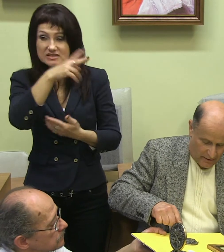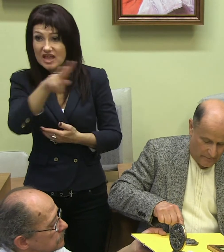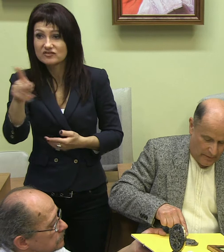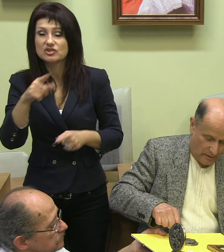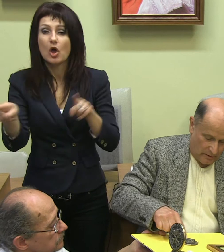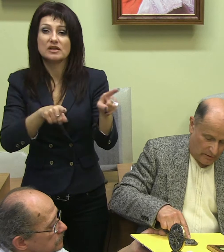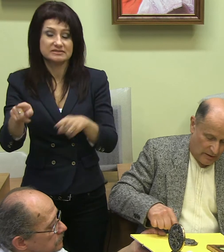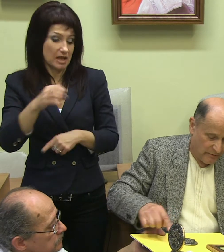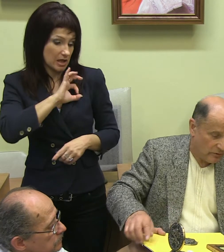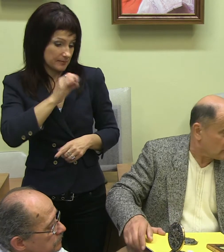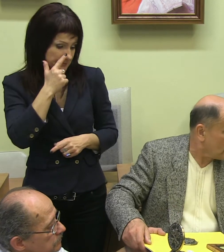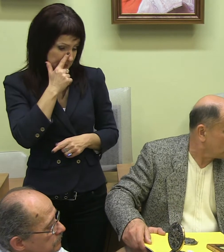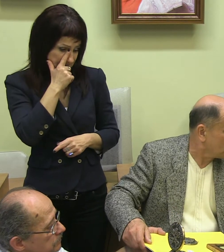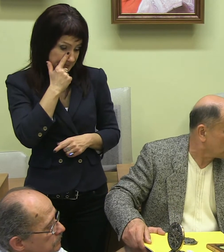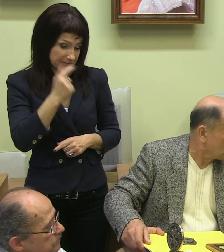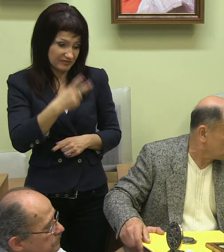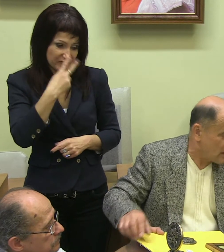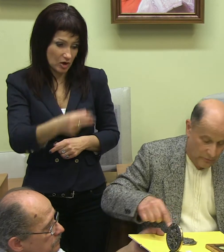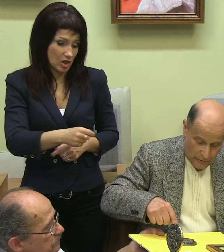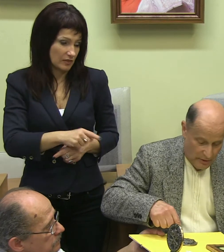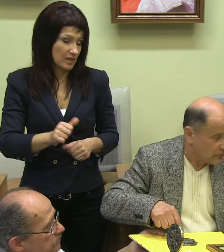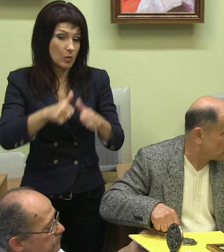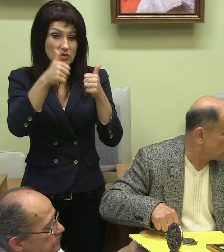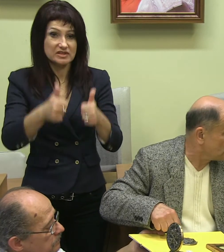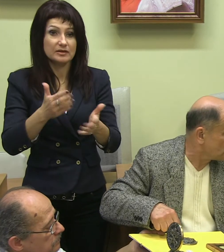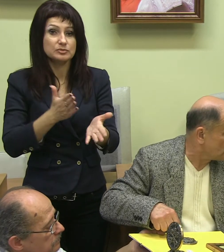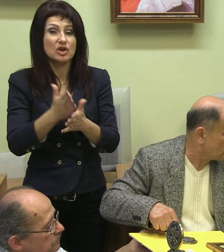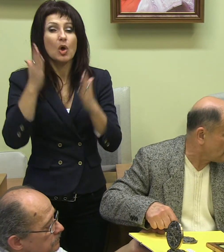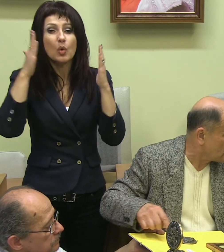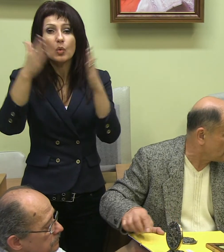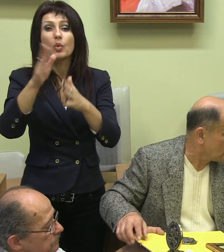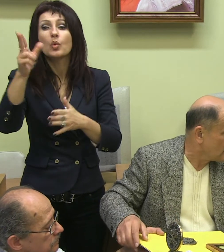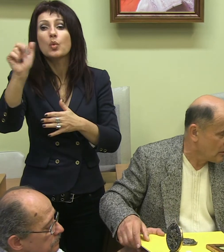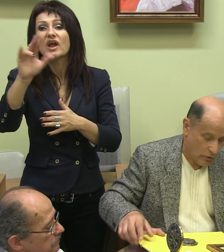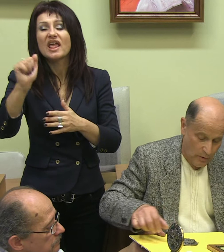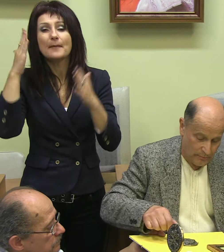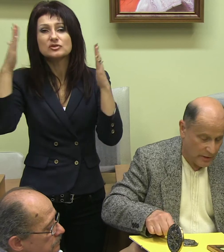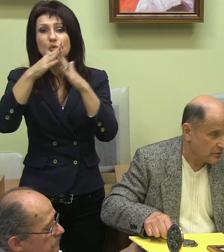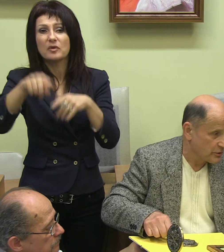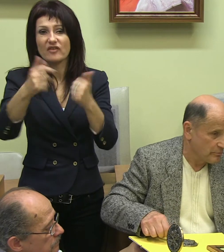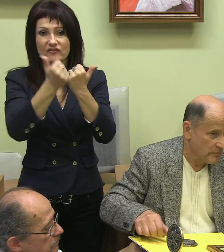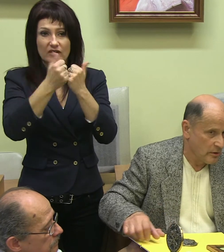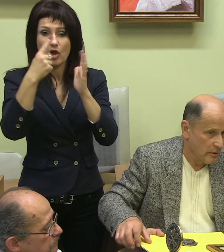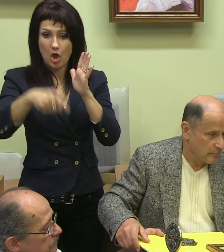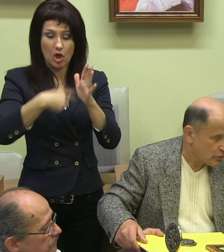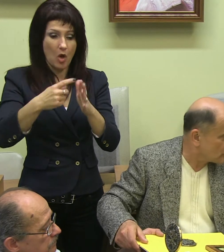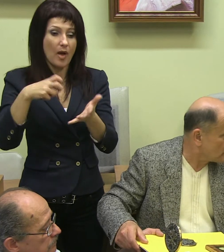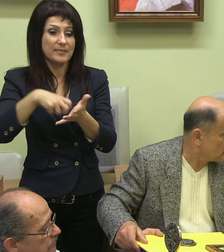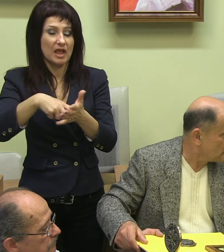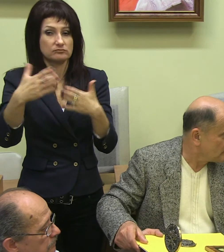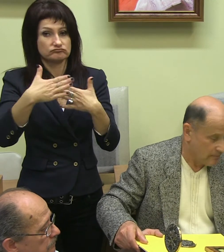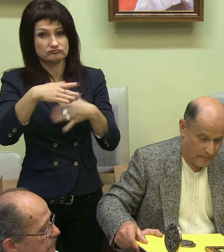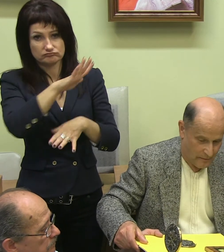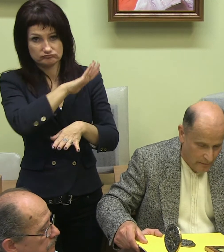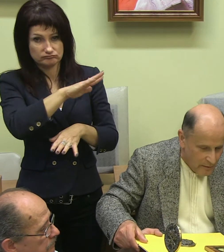odznaka. Tak wygląda. Ustanowiona przez kurię biskupą w Krakowie. Koła pielgrzym przy kurii.